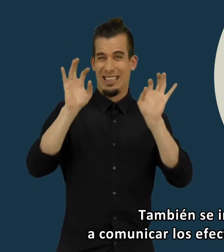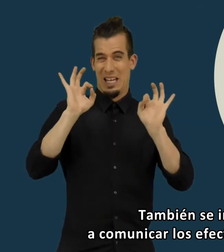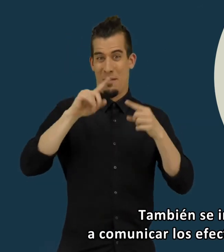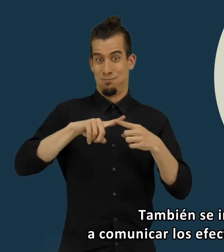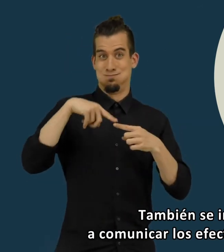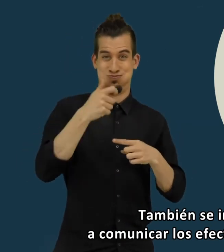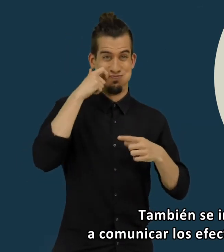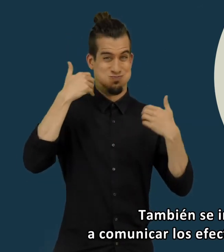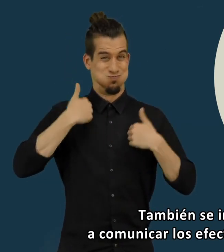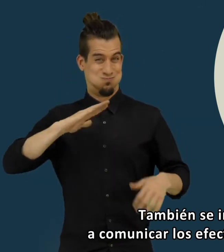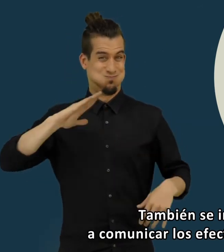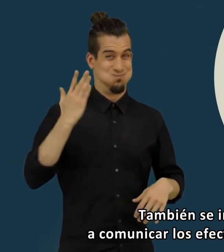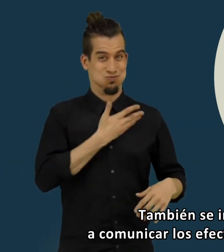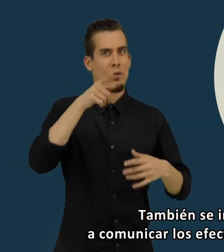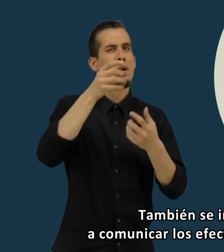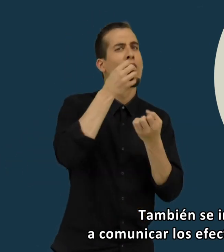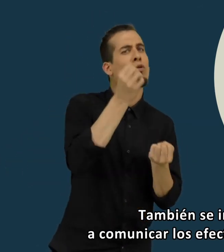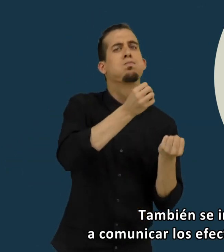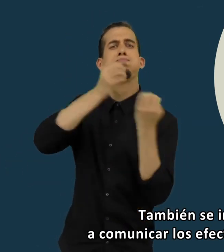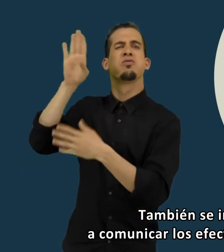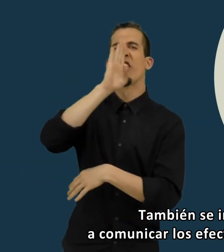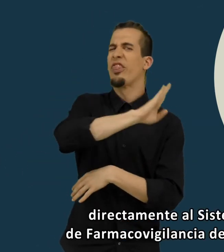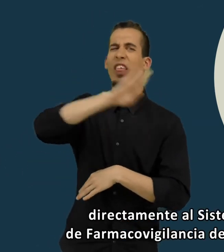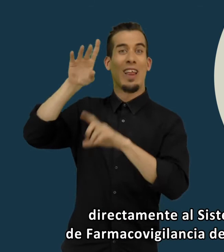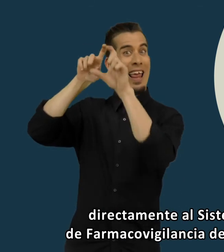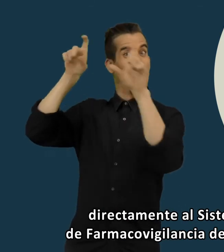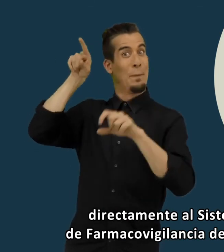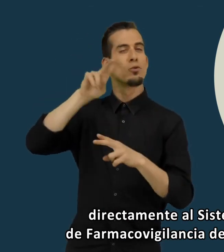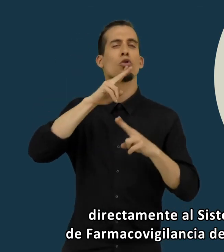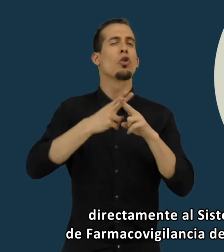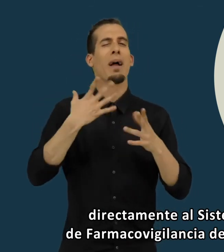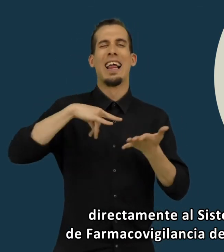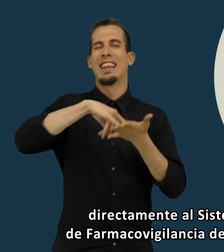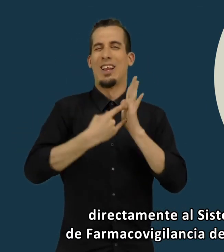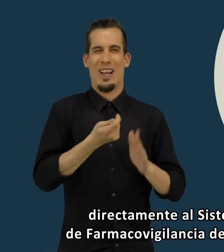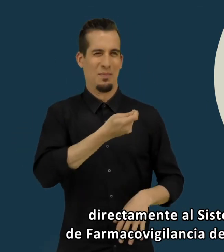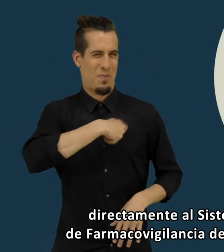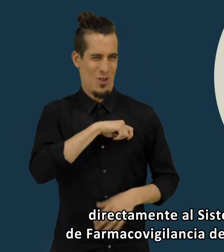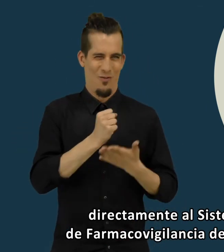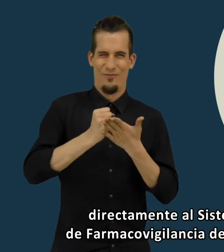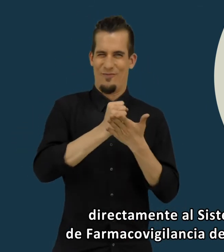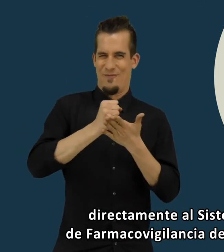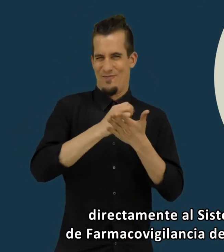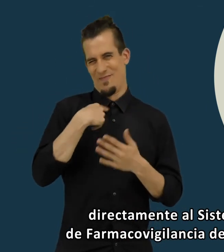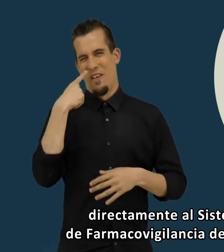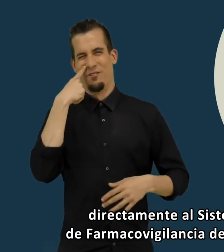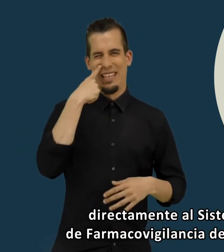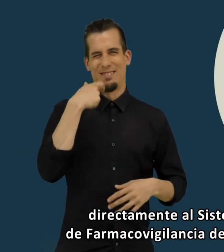También se invita a comunicar los efectos adversos directamente al Sistema Español de Farmacovigilancia